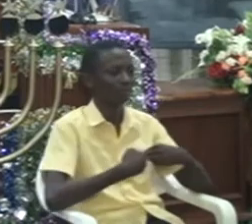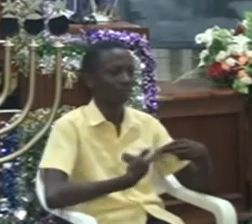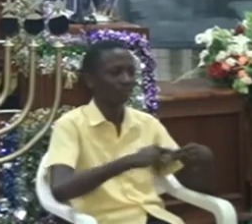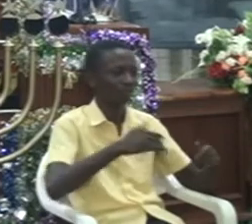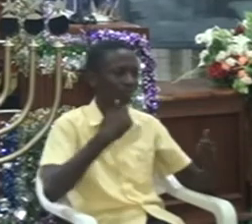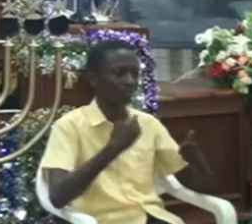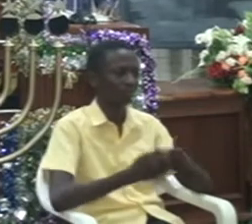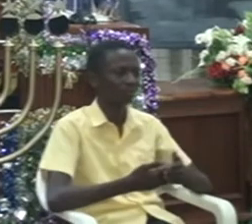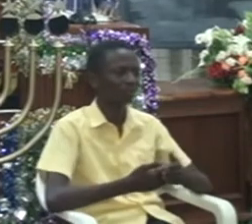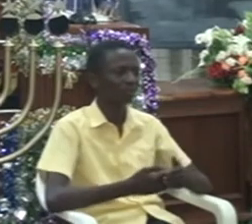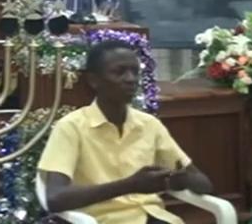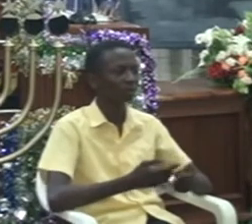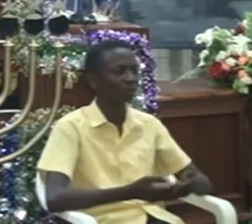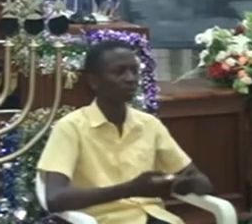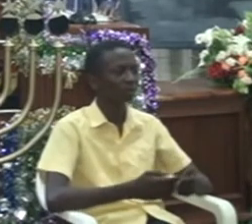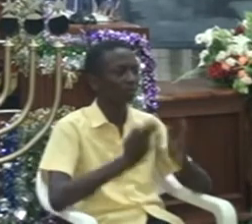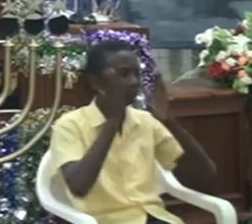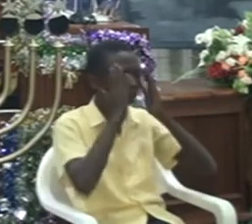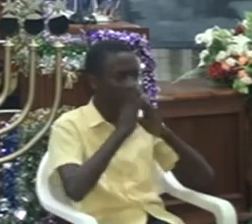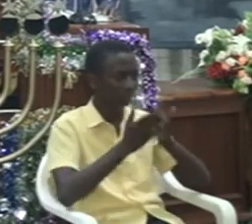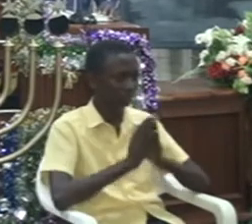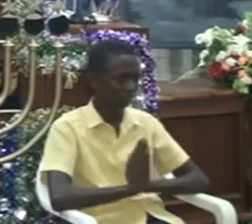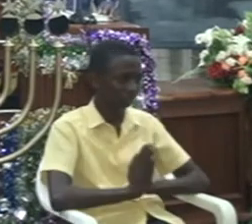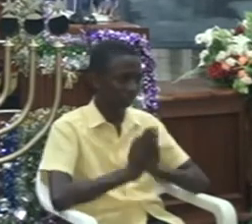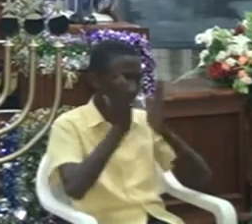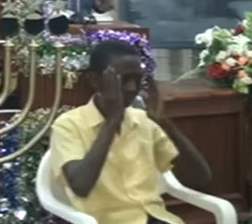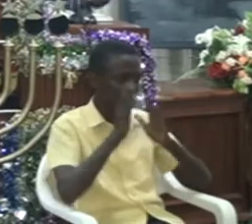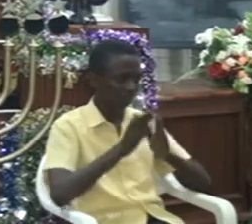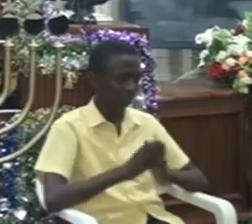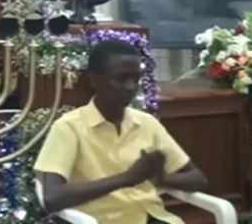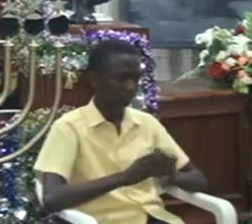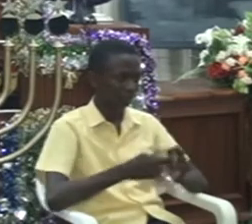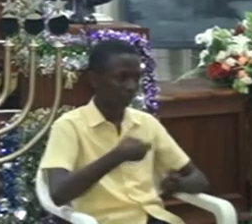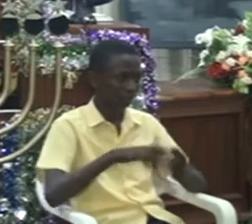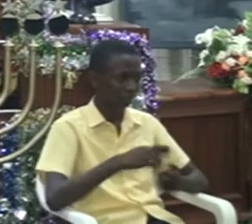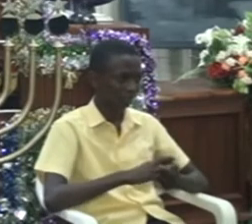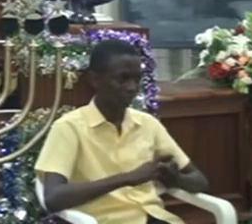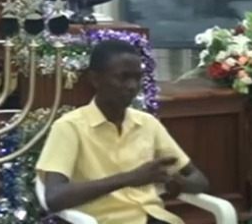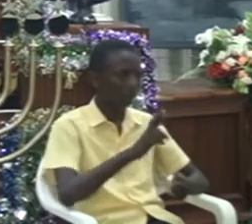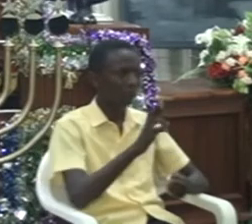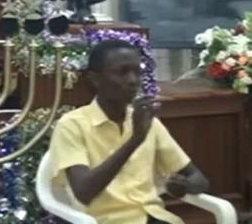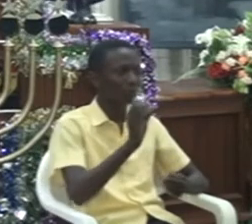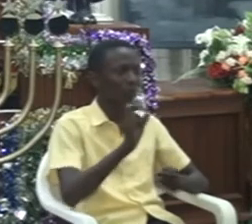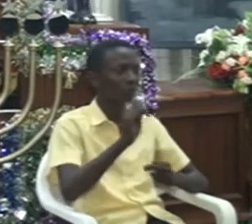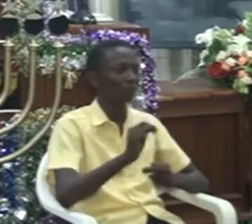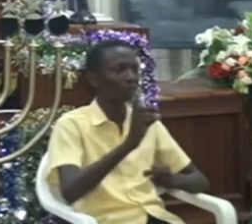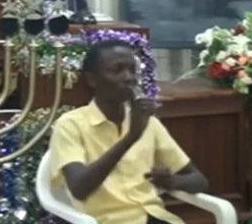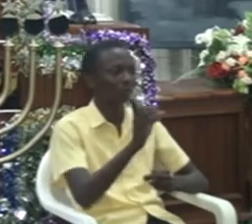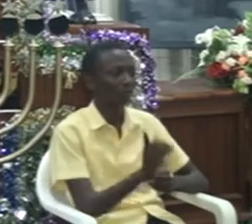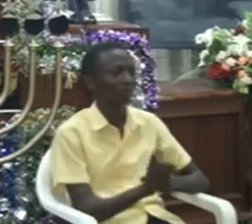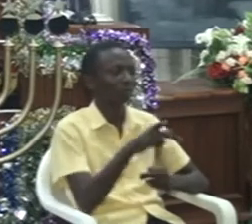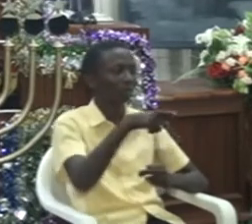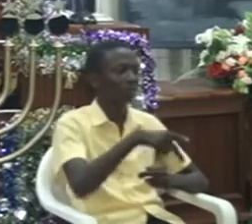l'Estigo. Anafika kwensigo. Il trouve un croisement. Pale anakutana masanga njia. Sur la voie là, le chemin du Seigneur, il y a